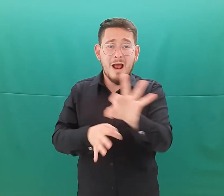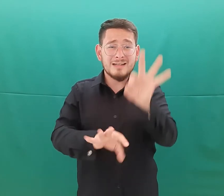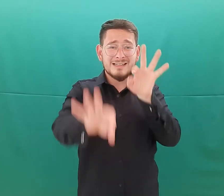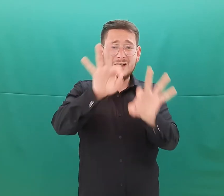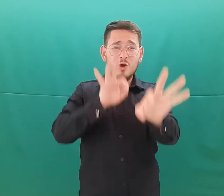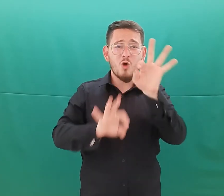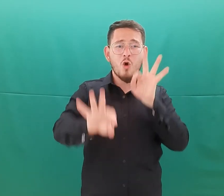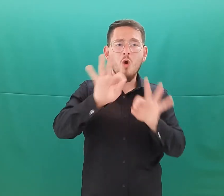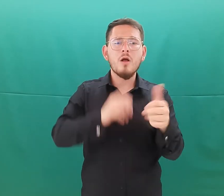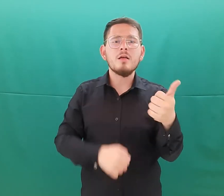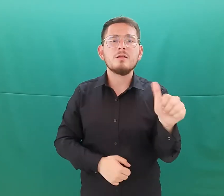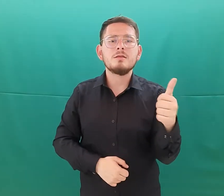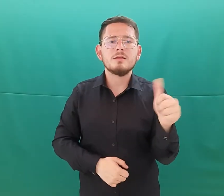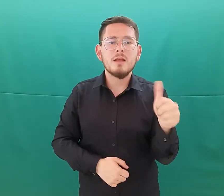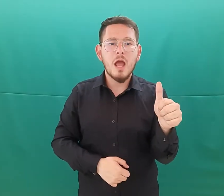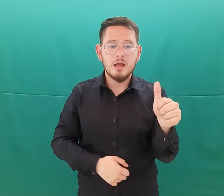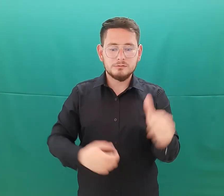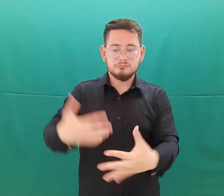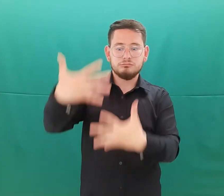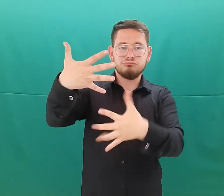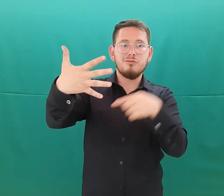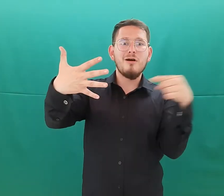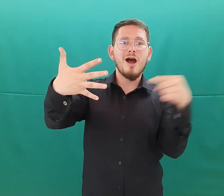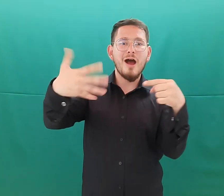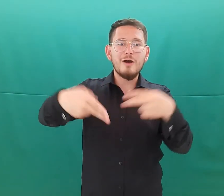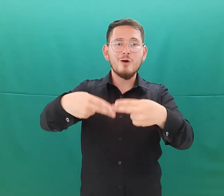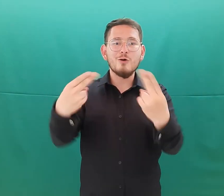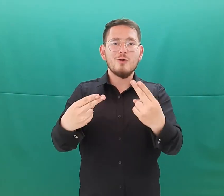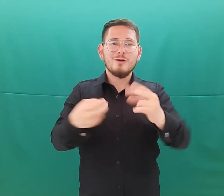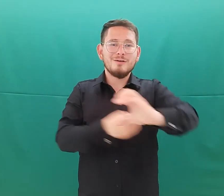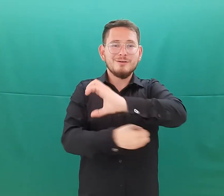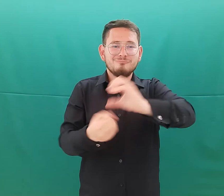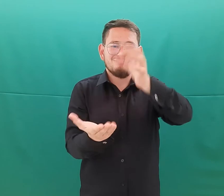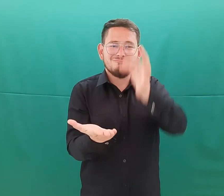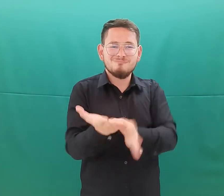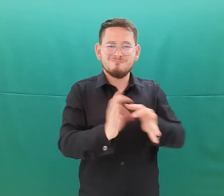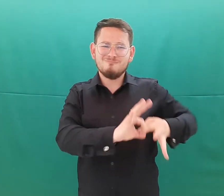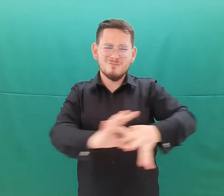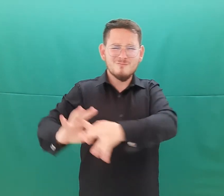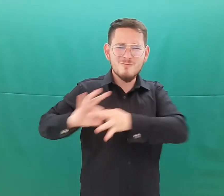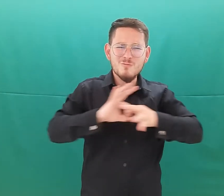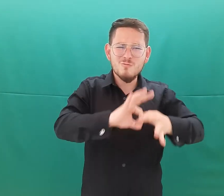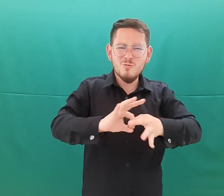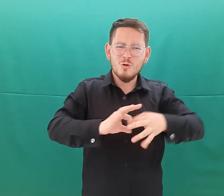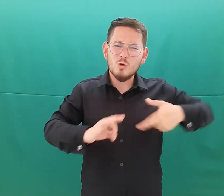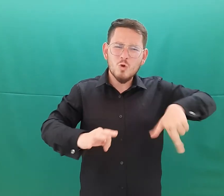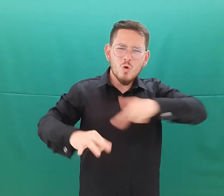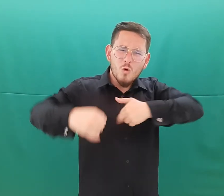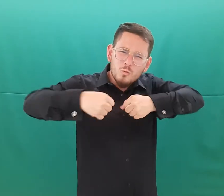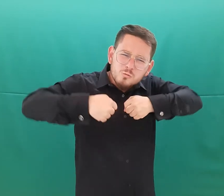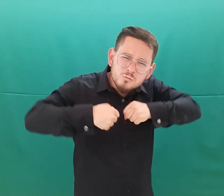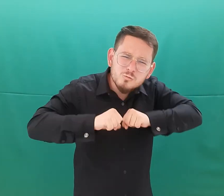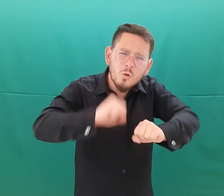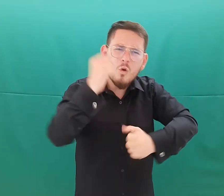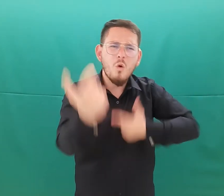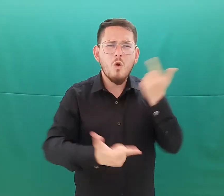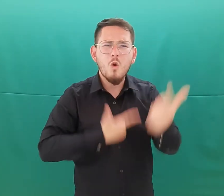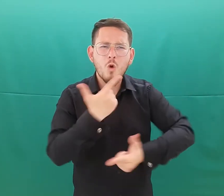se destacó la administración de Tunja, la capital que nos une, desde donde se ha trabajado arduamente por eliminar las brechas para las